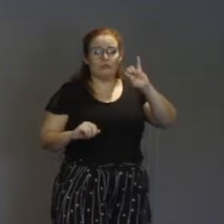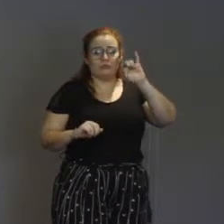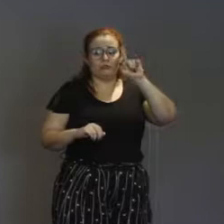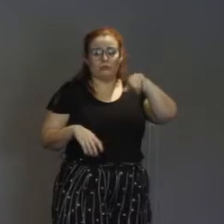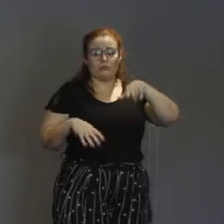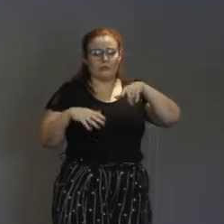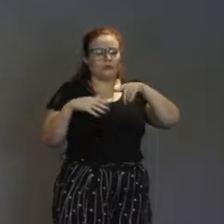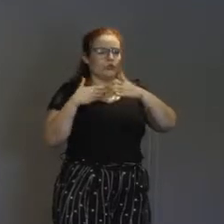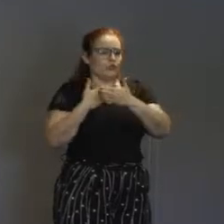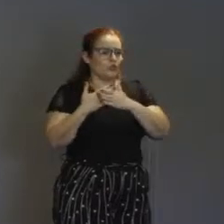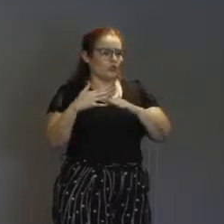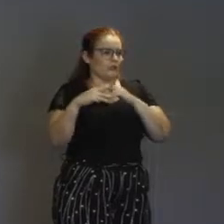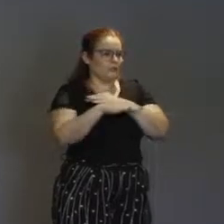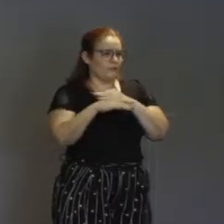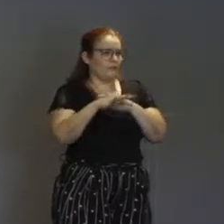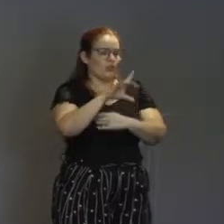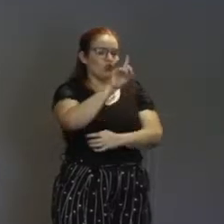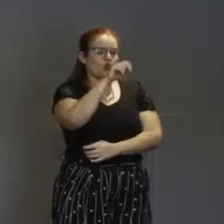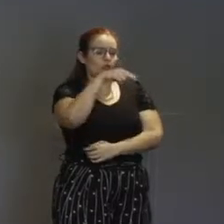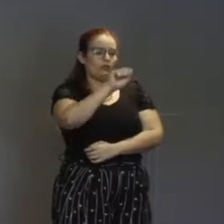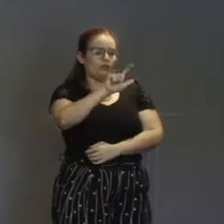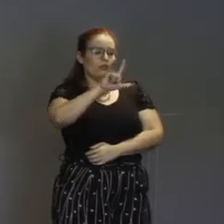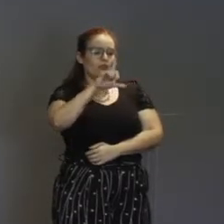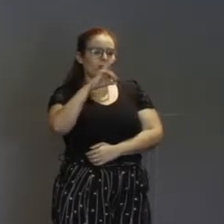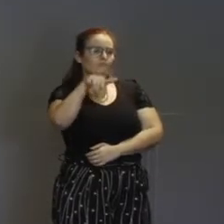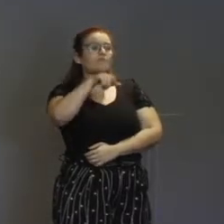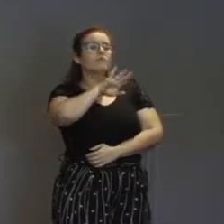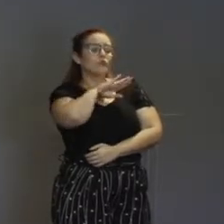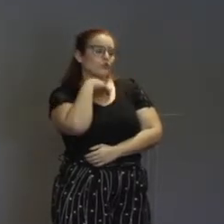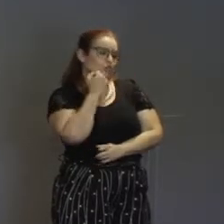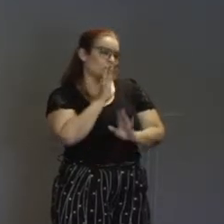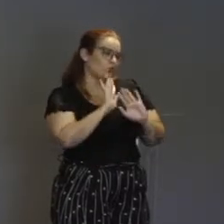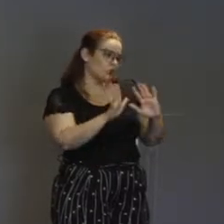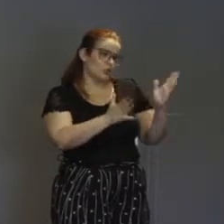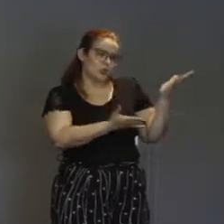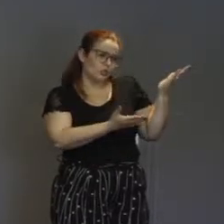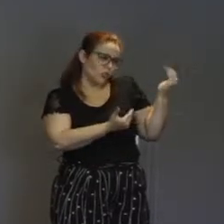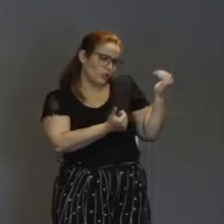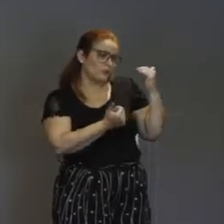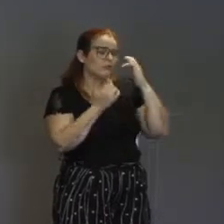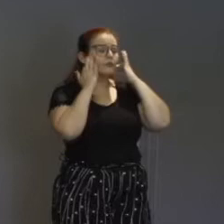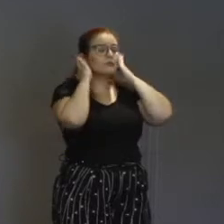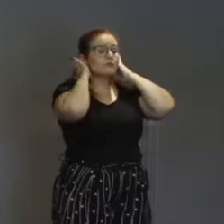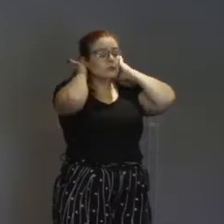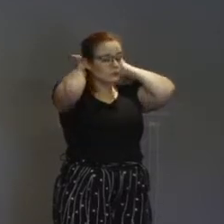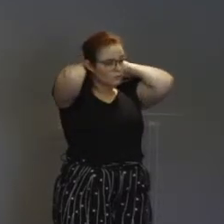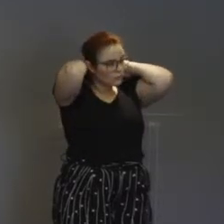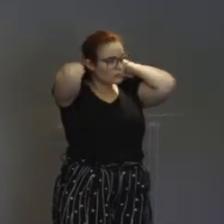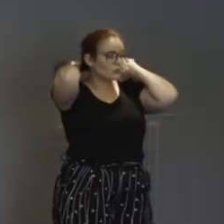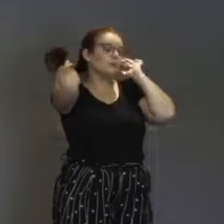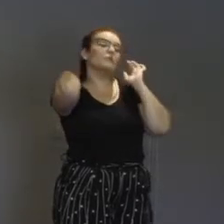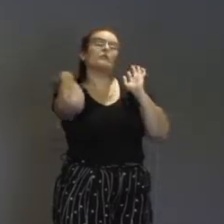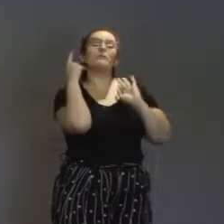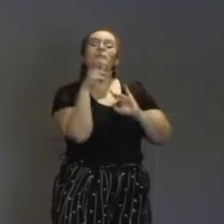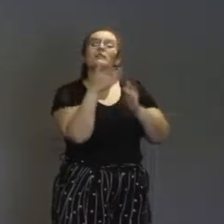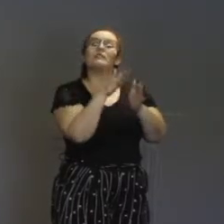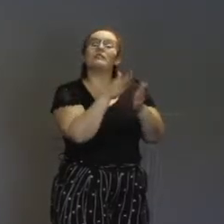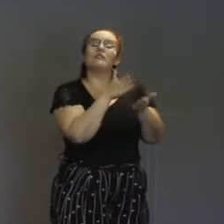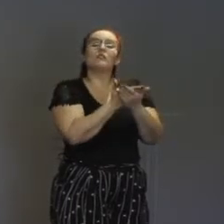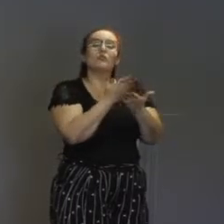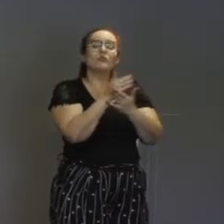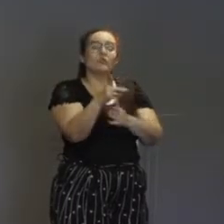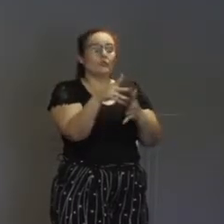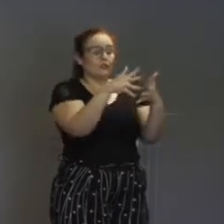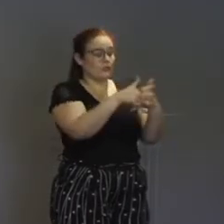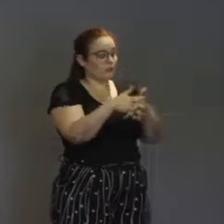deve conhecer, do Donald Appleyard, falecido, já, enfim, muito jovem, mas um estudioso de cidades nos Estados Unidos. Ele pegou